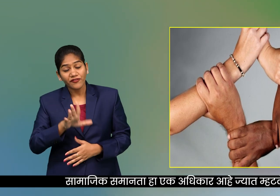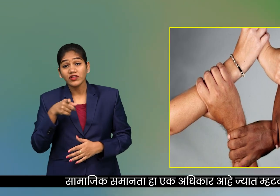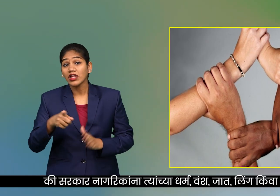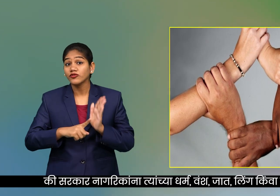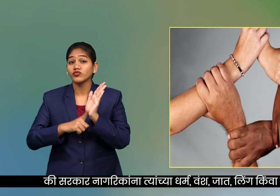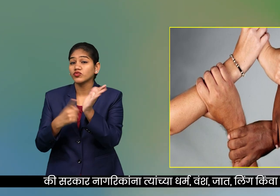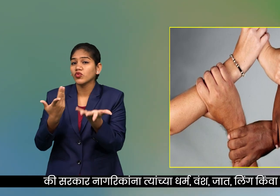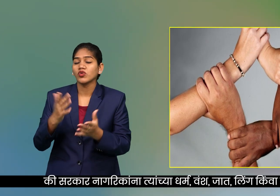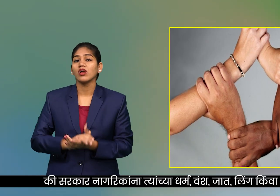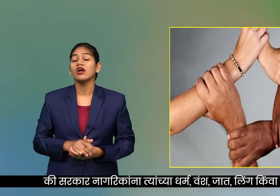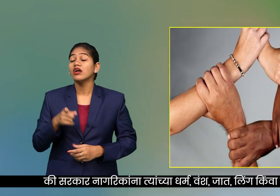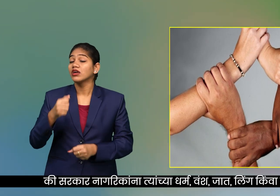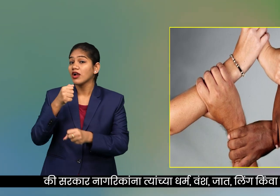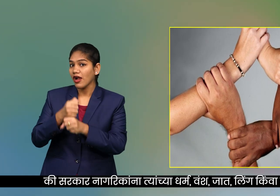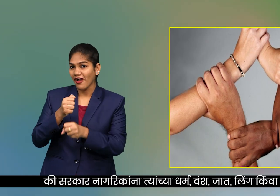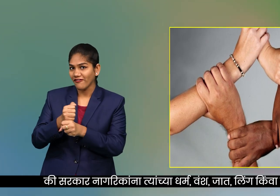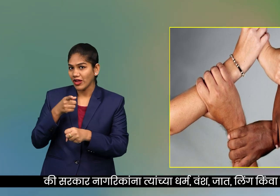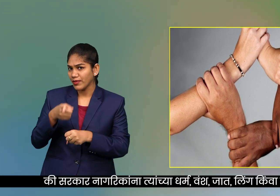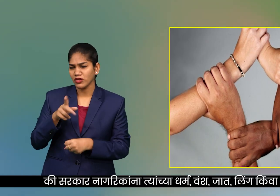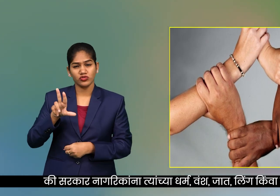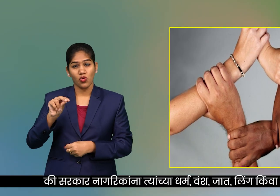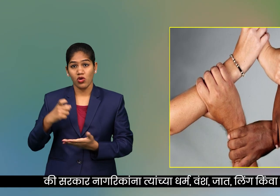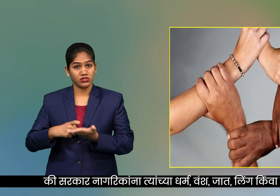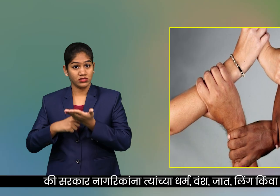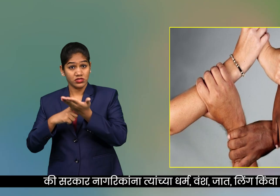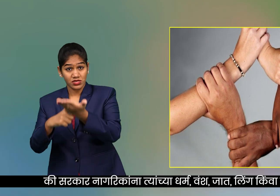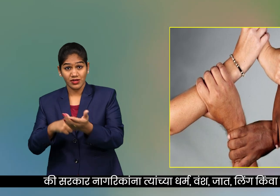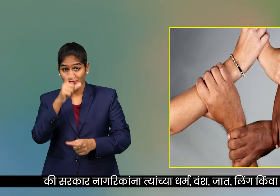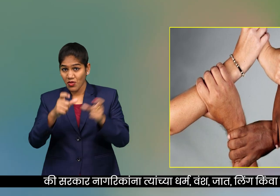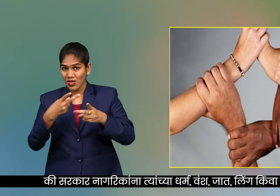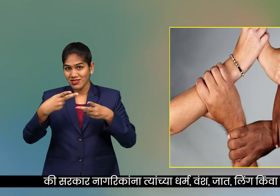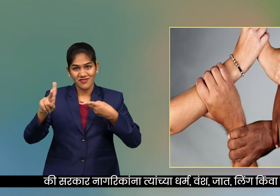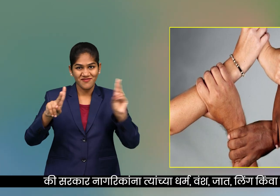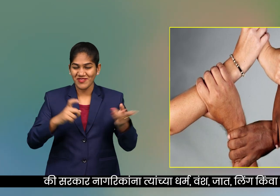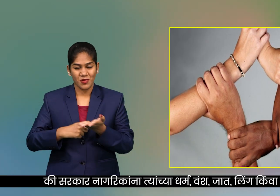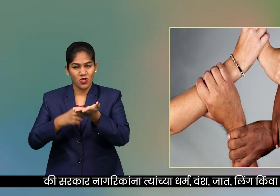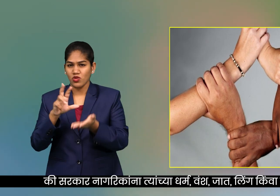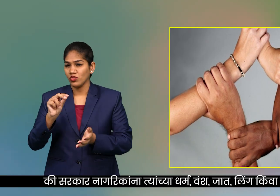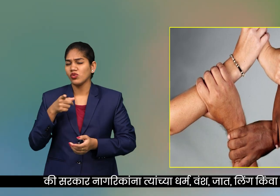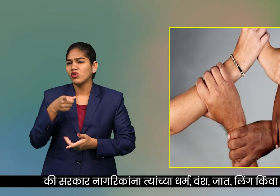की सरकार नागरिकांना त्यांचा धर्म, वंश, जात, लिंग किंवा